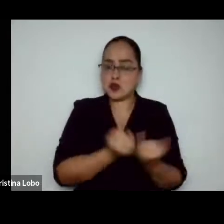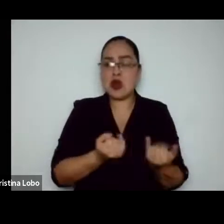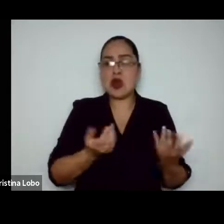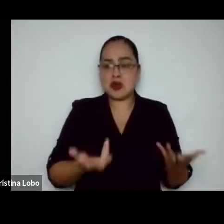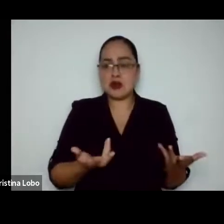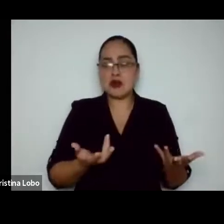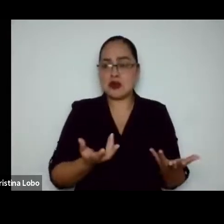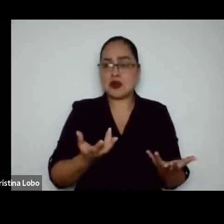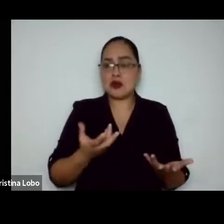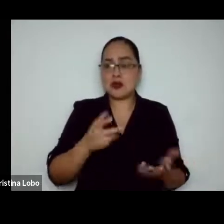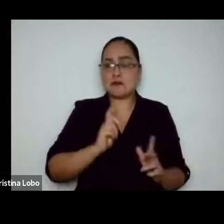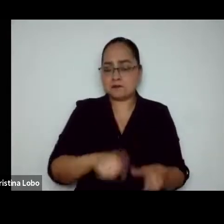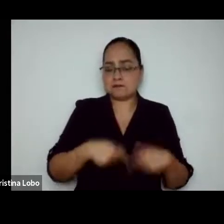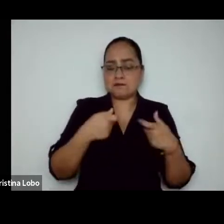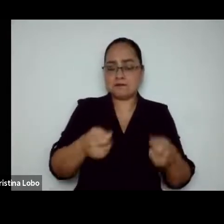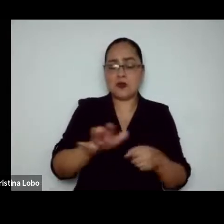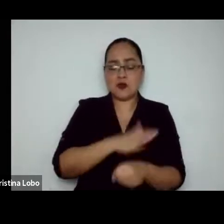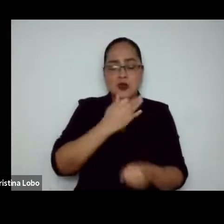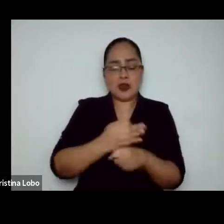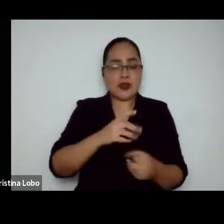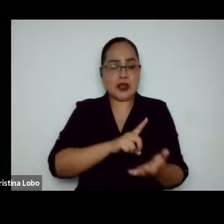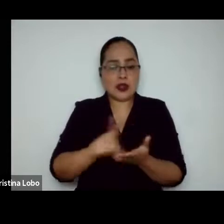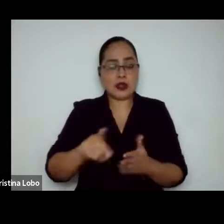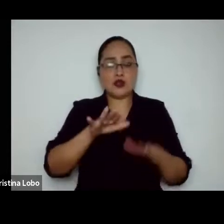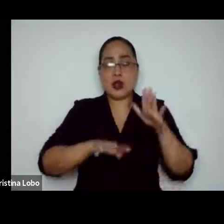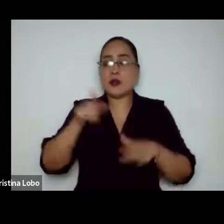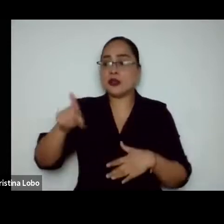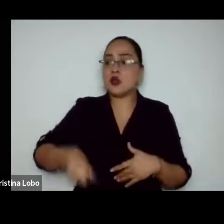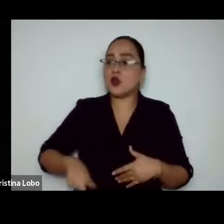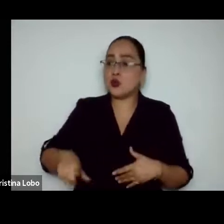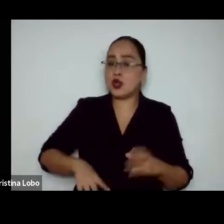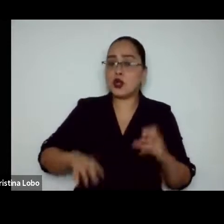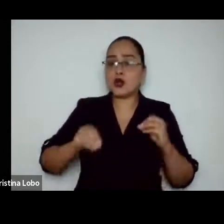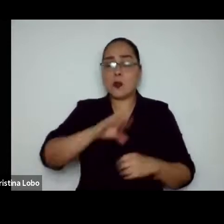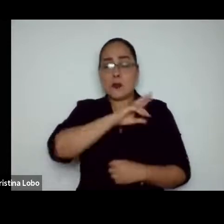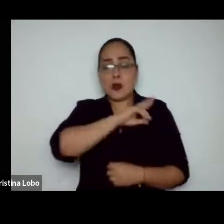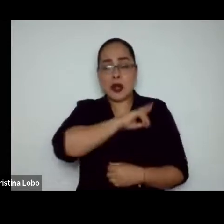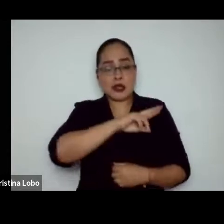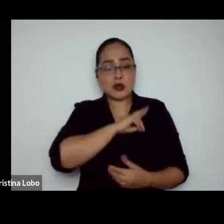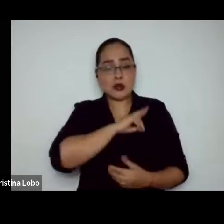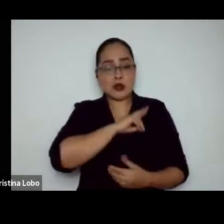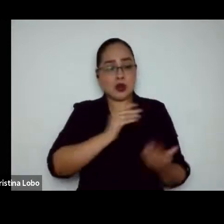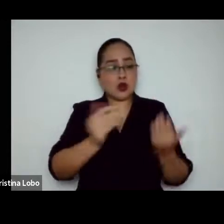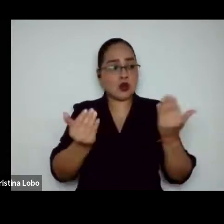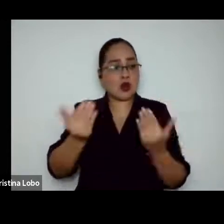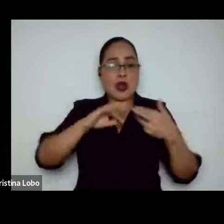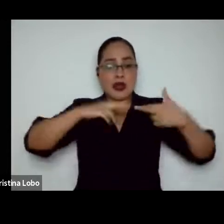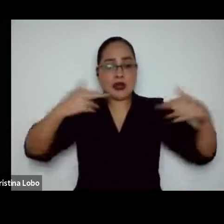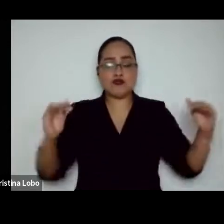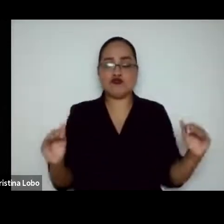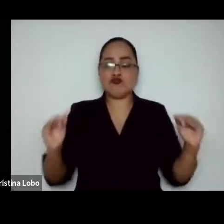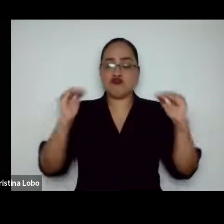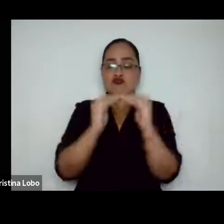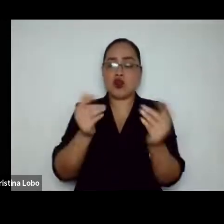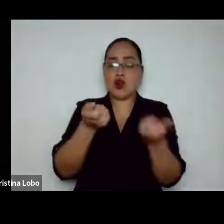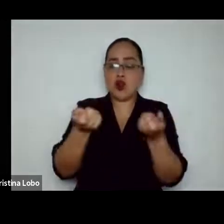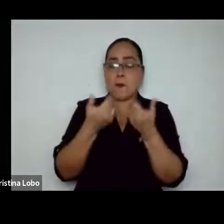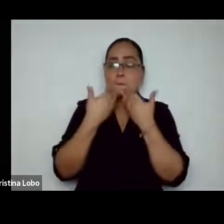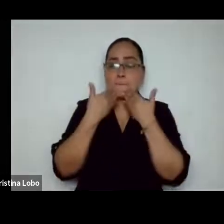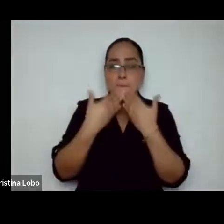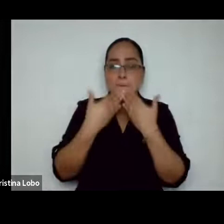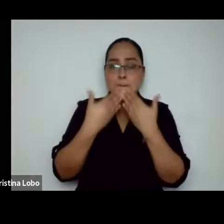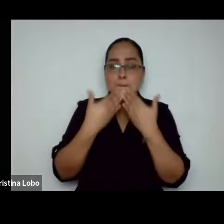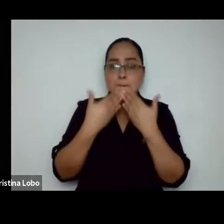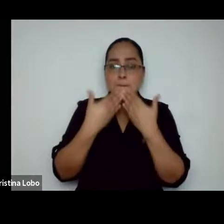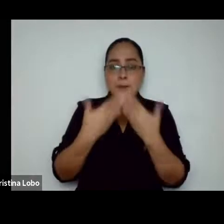¿no? En el que el Estado, en el que los particulares no sustentan una relación de simetría de poder. Y en esos casos,